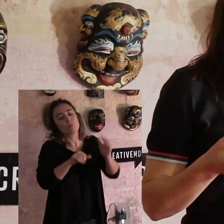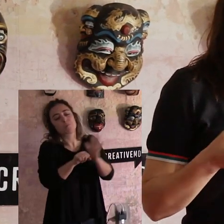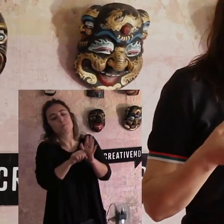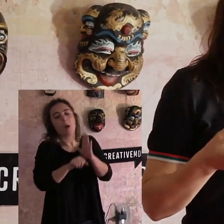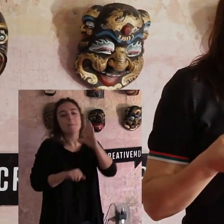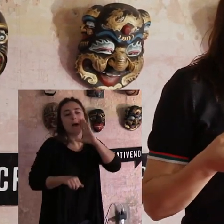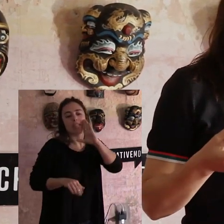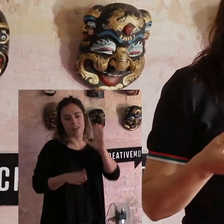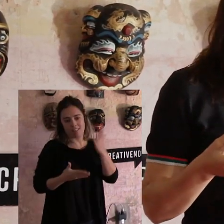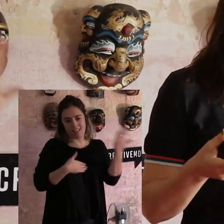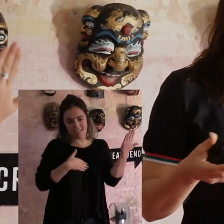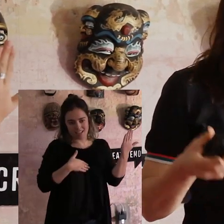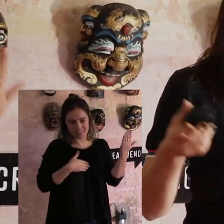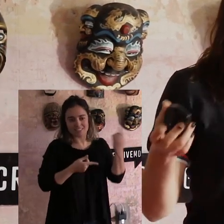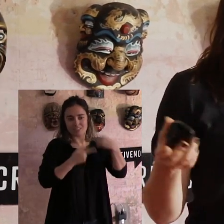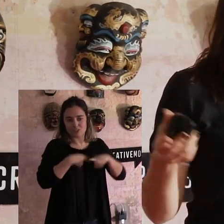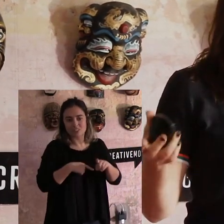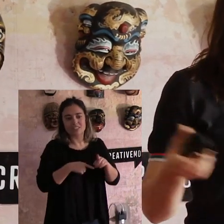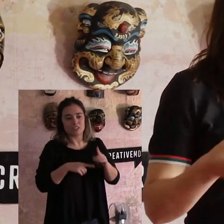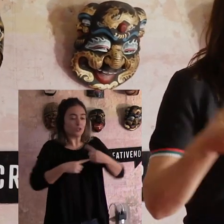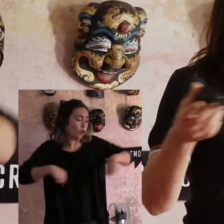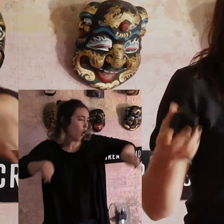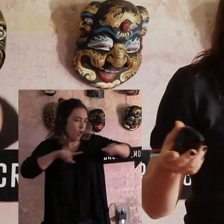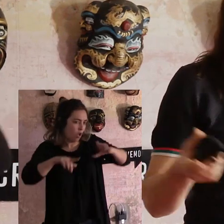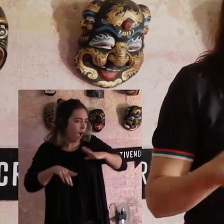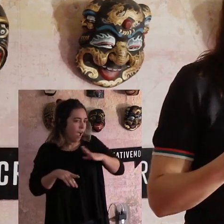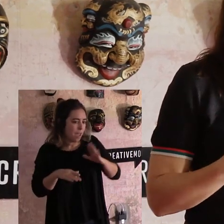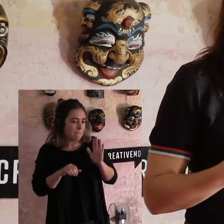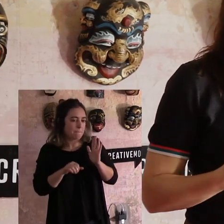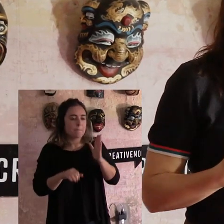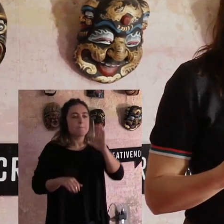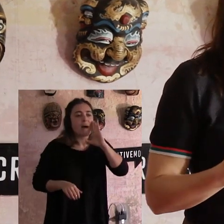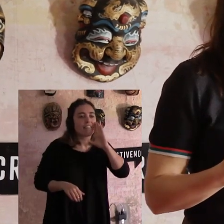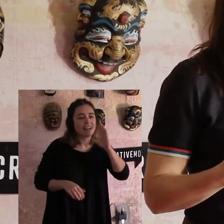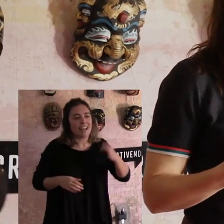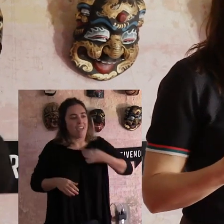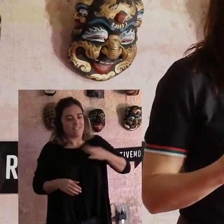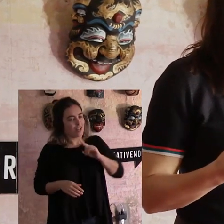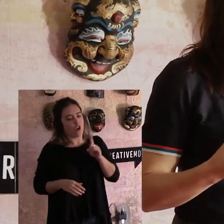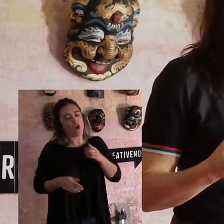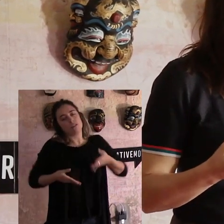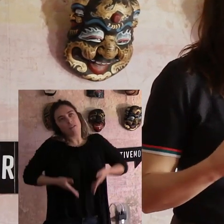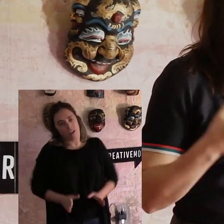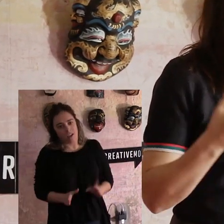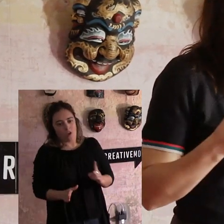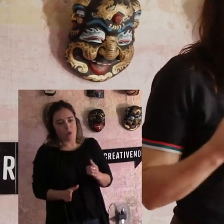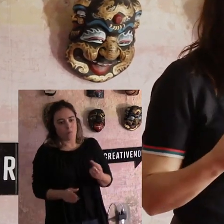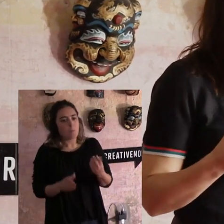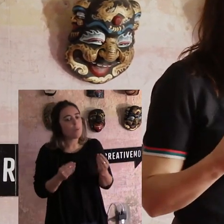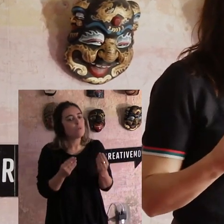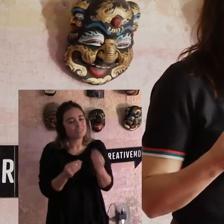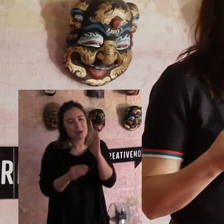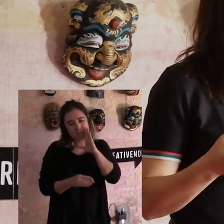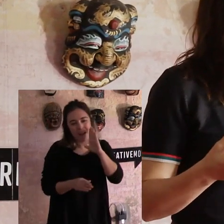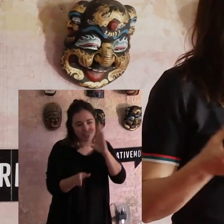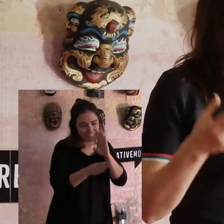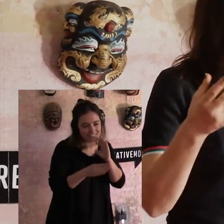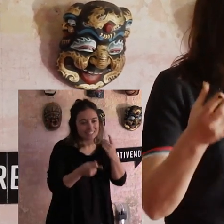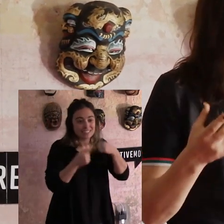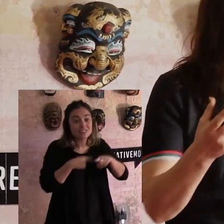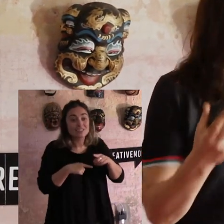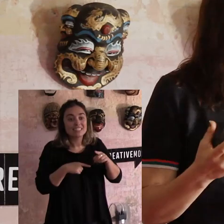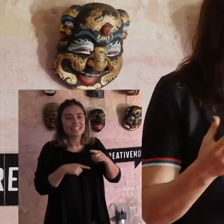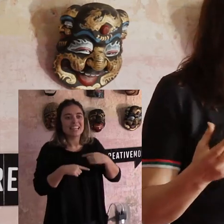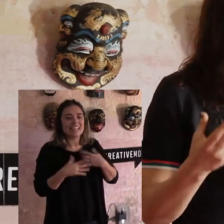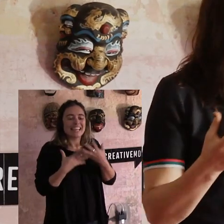vez que todos tenemos muchas madres en la vida, no solo la biológica, pero cuando no la tenés, pienso que te vas